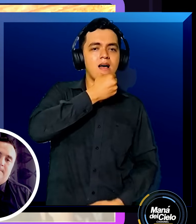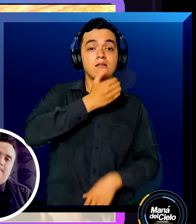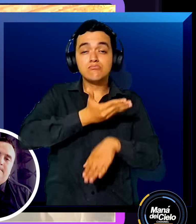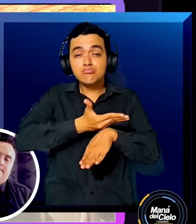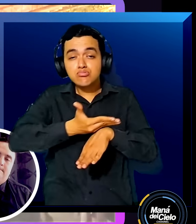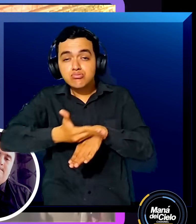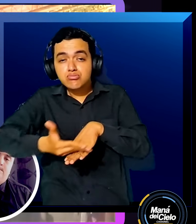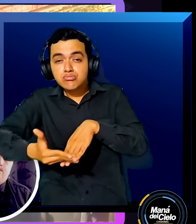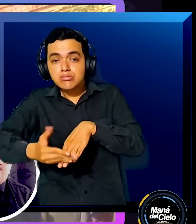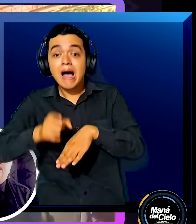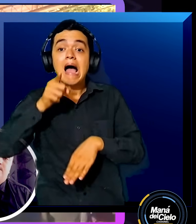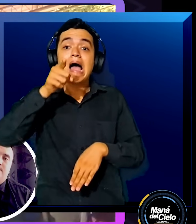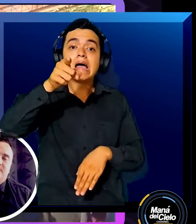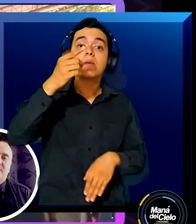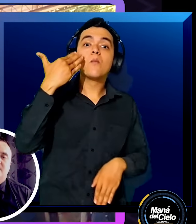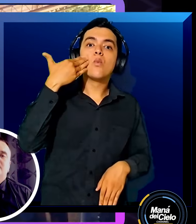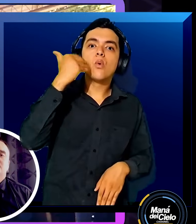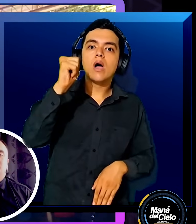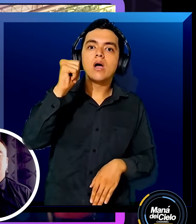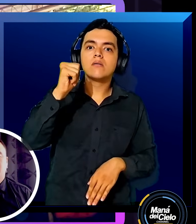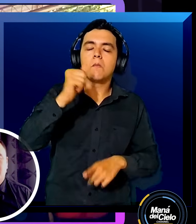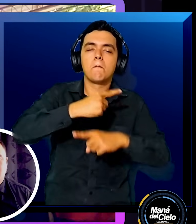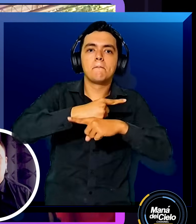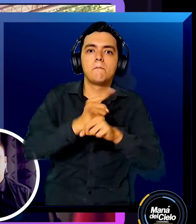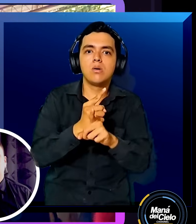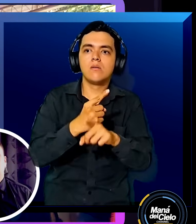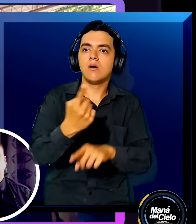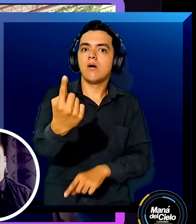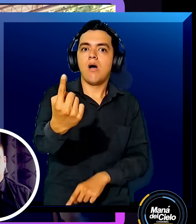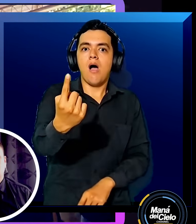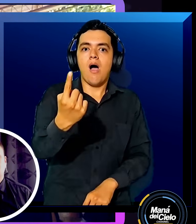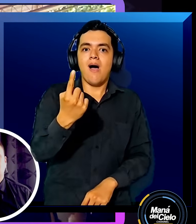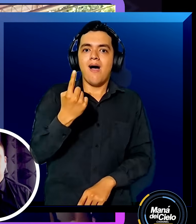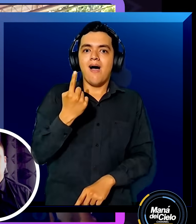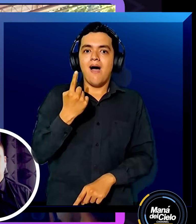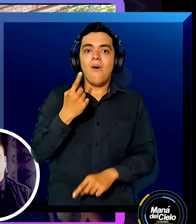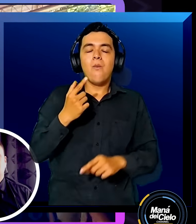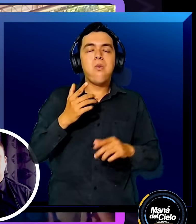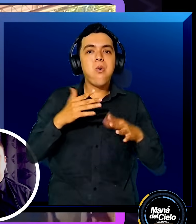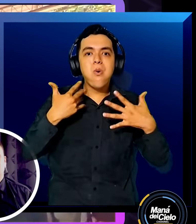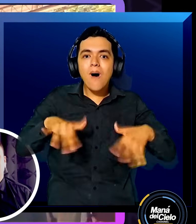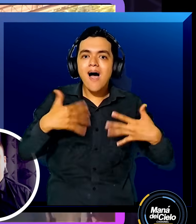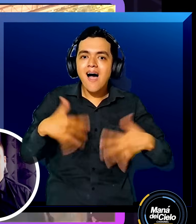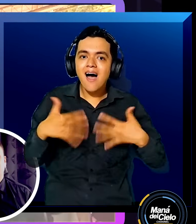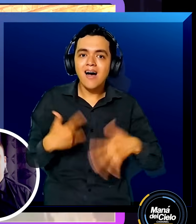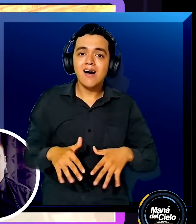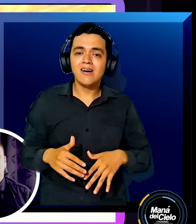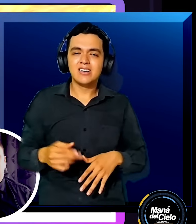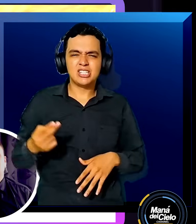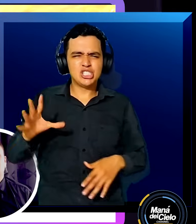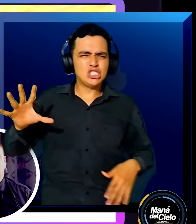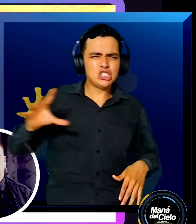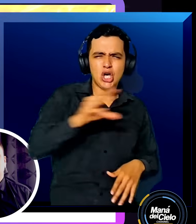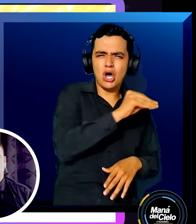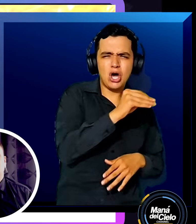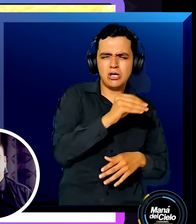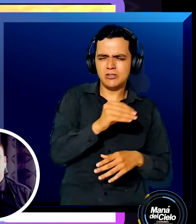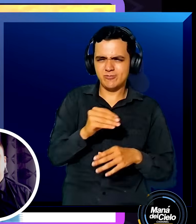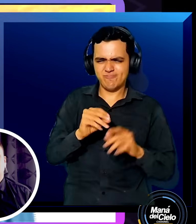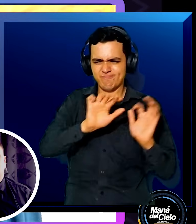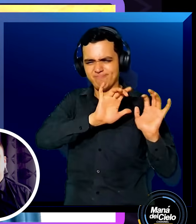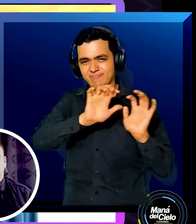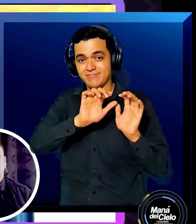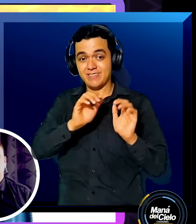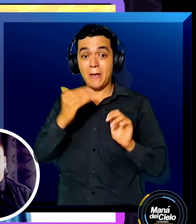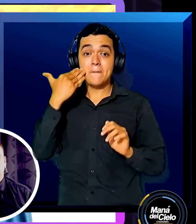carga. Que la iglesia donde yo estoy no crece, pues dile, Señor, voy a comenzar a formar parte de un avivamiento de oración. Usted se imagina que